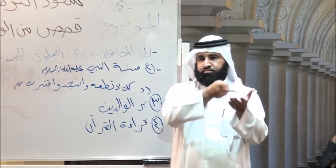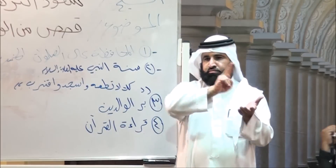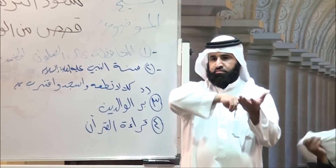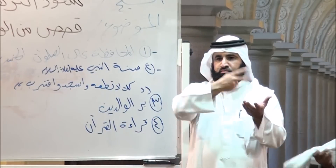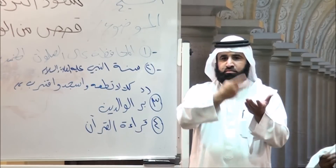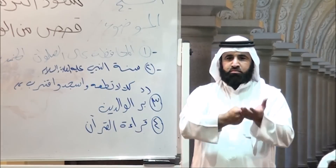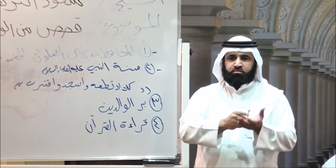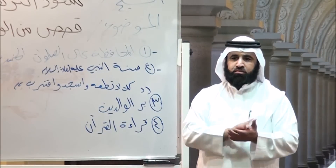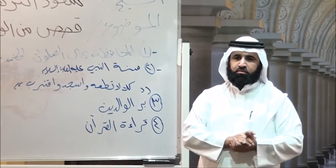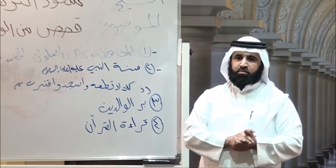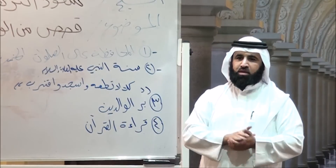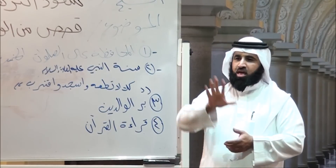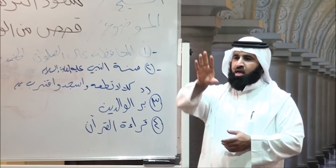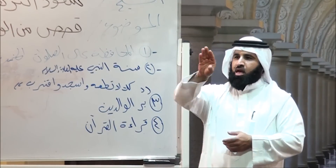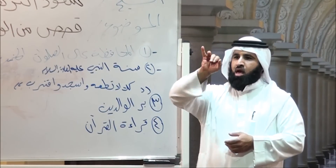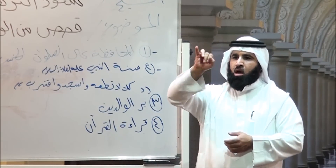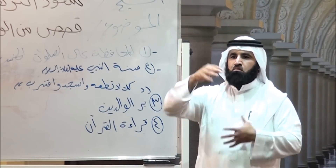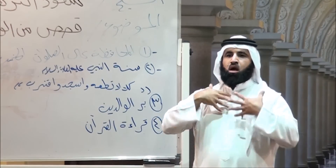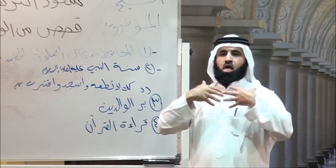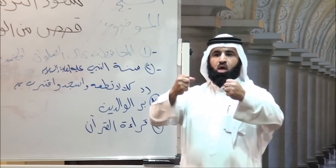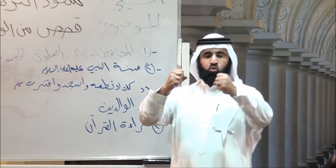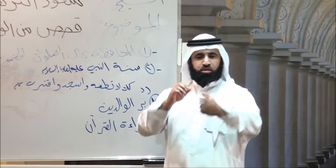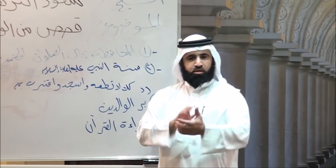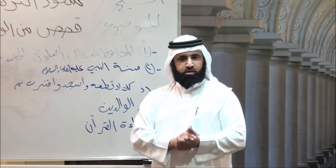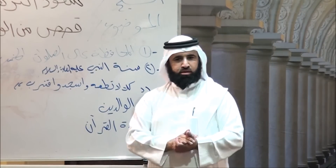فالهم أقوى.